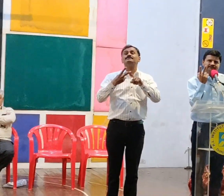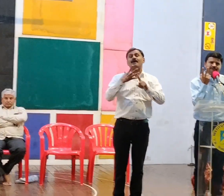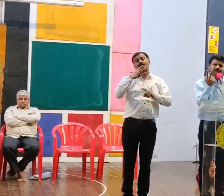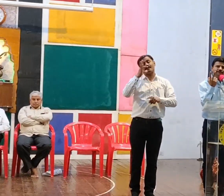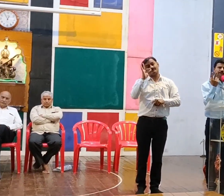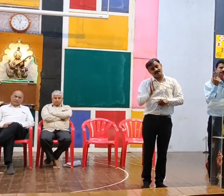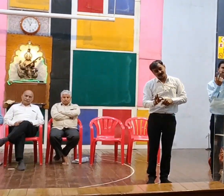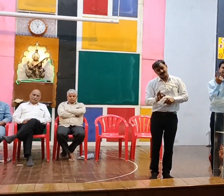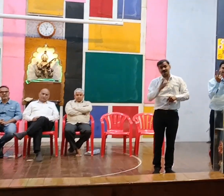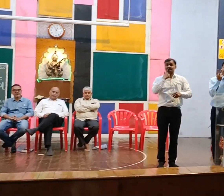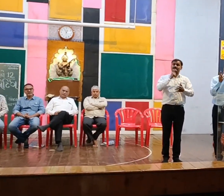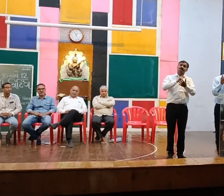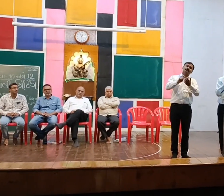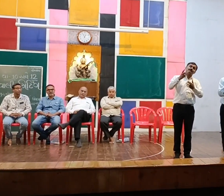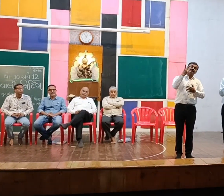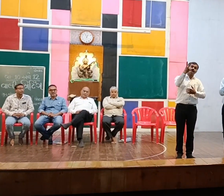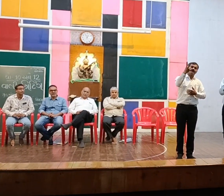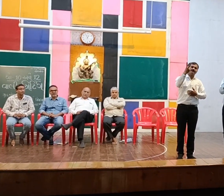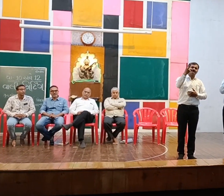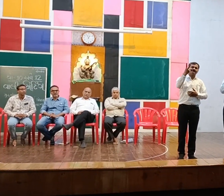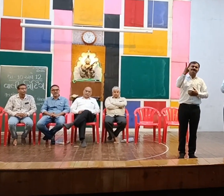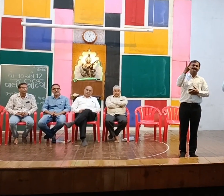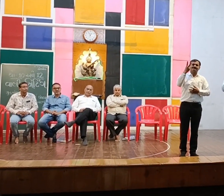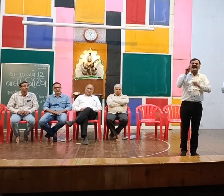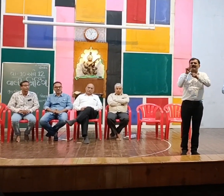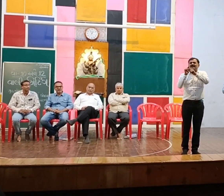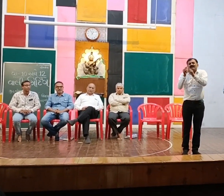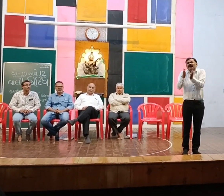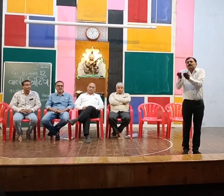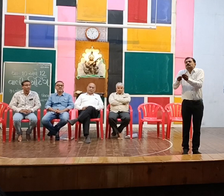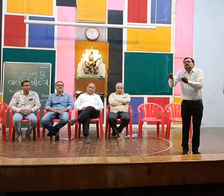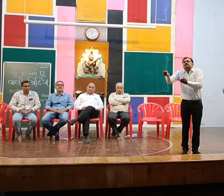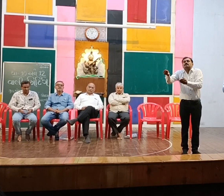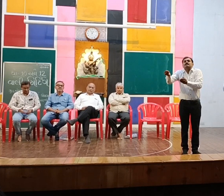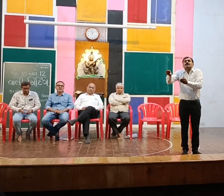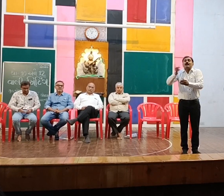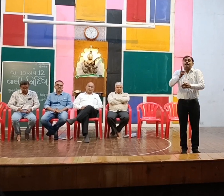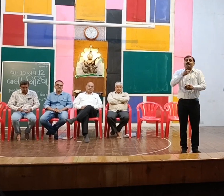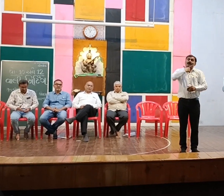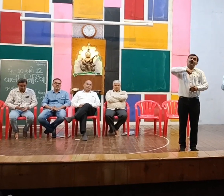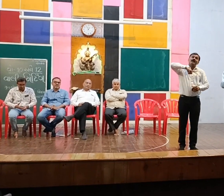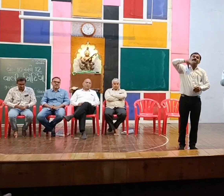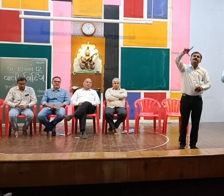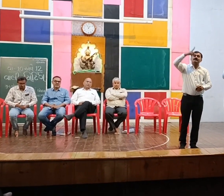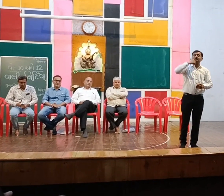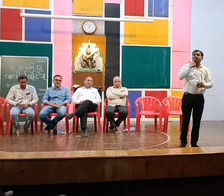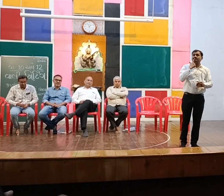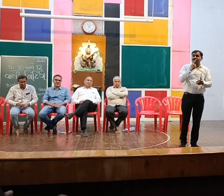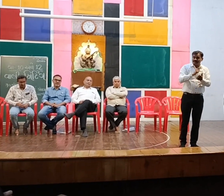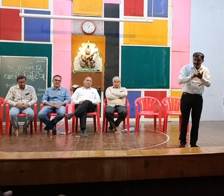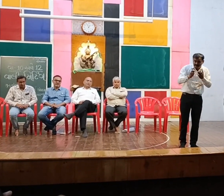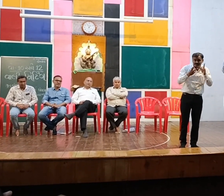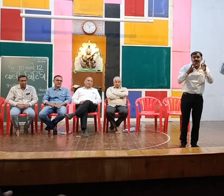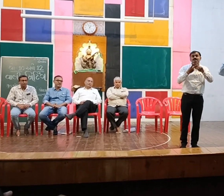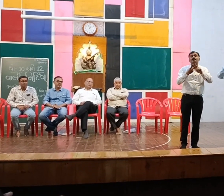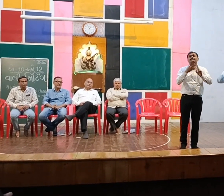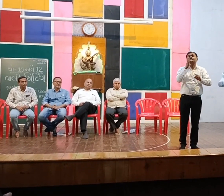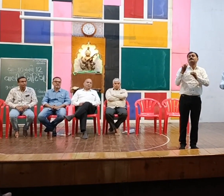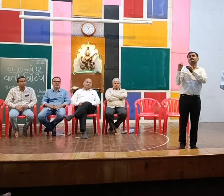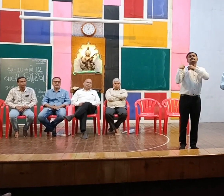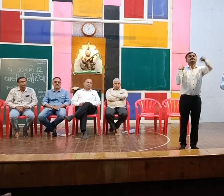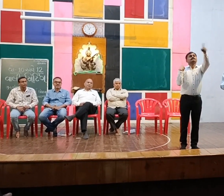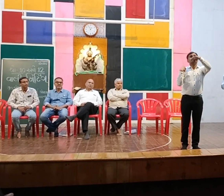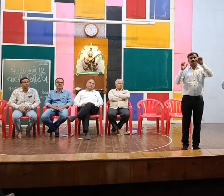રાખે છે સત્યનિષ્ઠા અને પ્રમાણિકતા આ બંને હીરા તમારે બધાએ